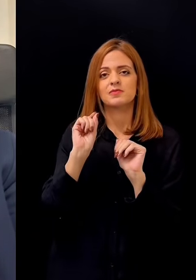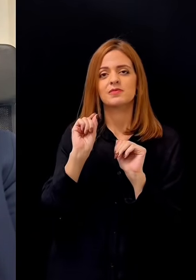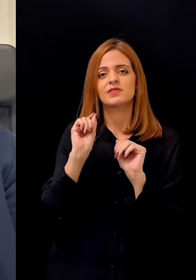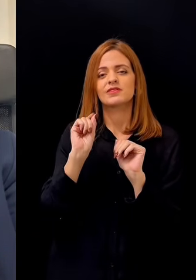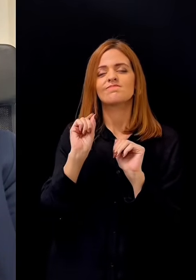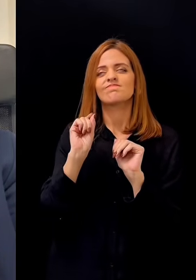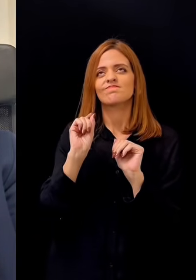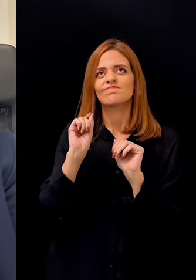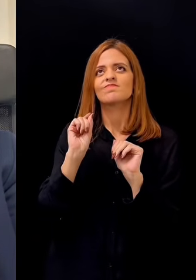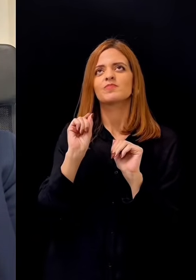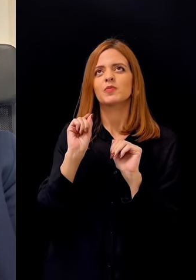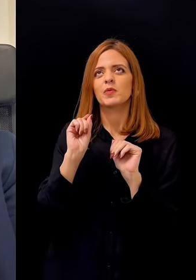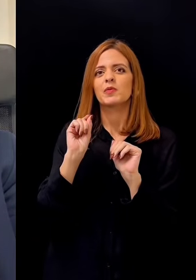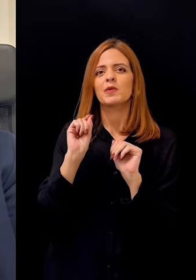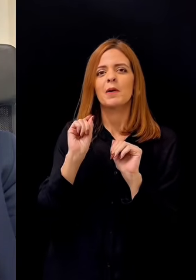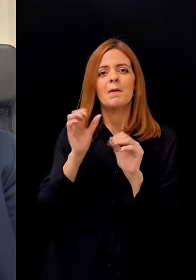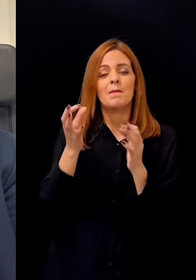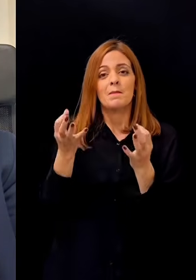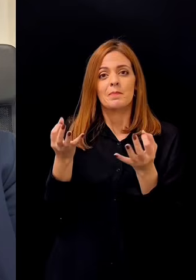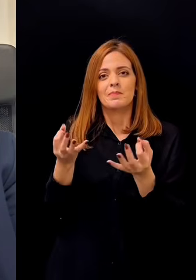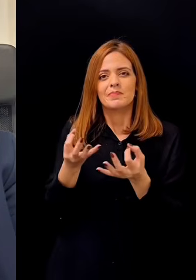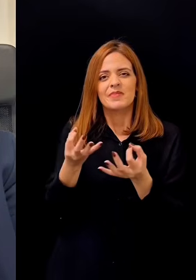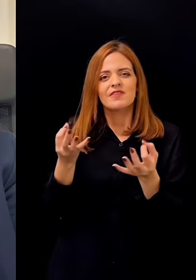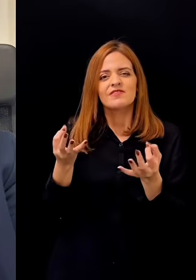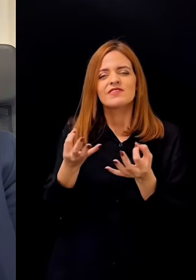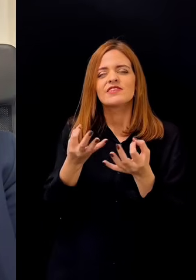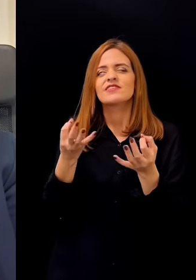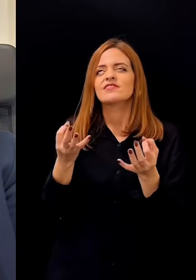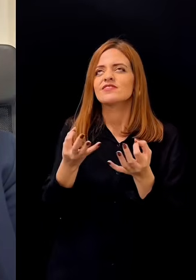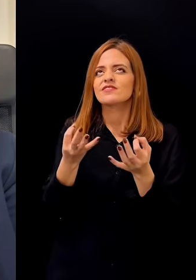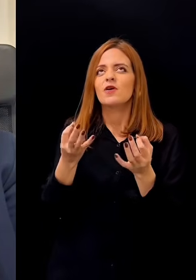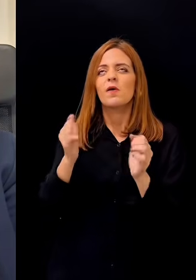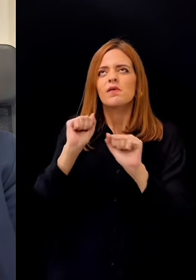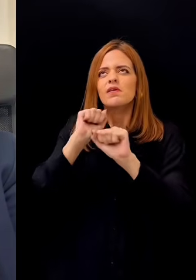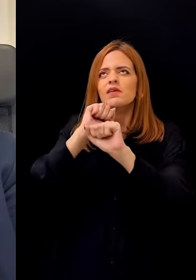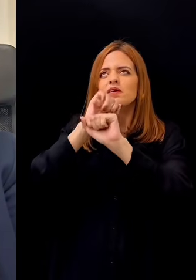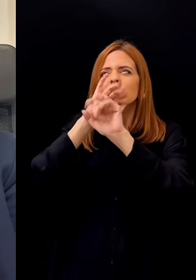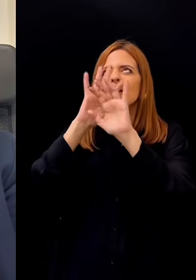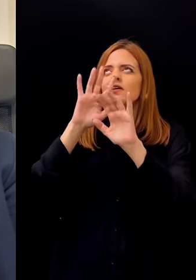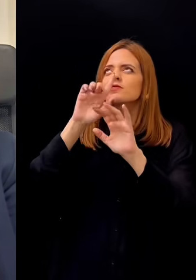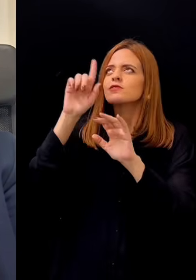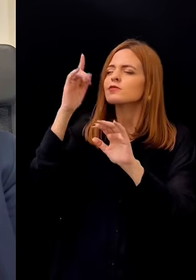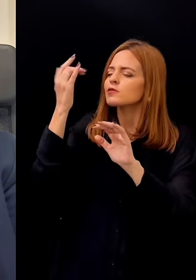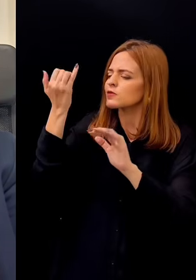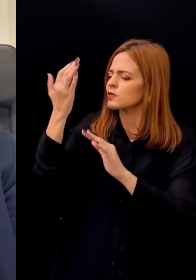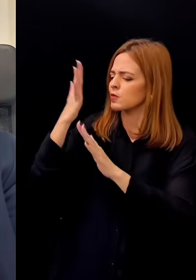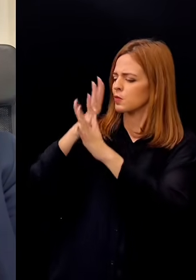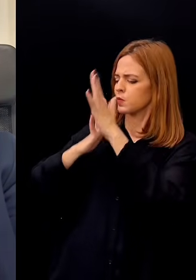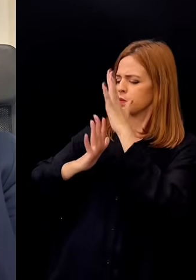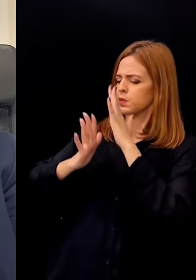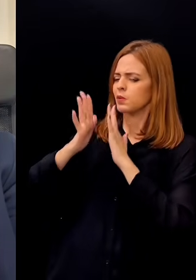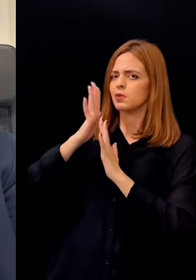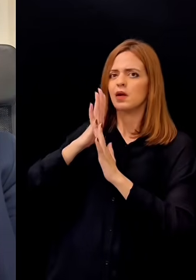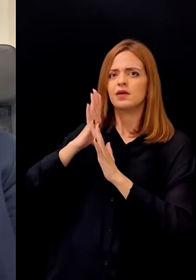assimilar com perfeição tudo o que ele falou, tudo,